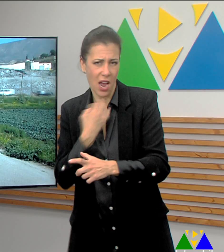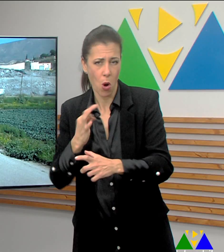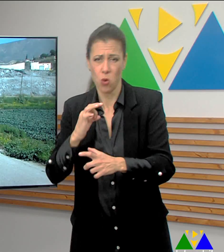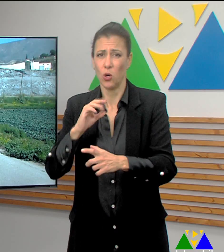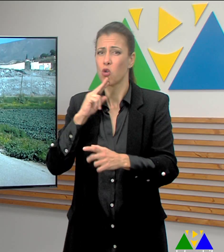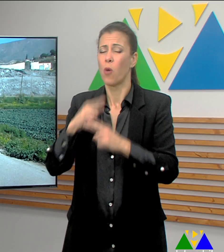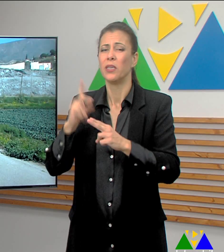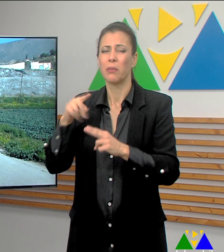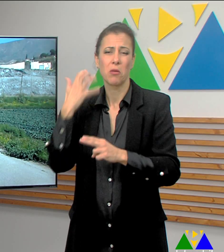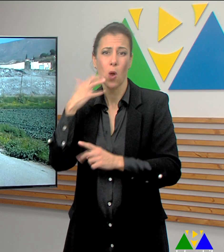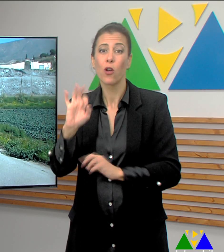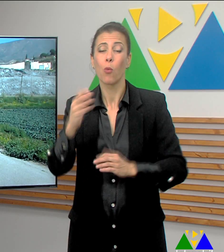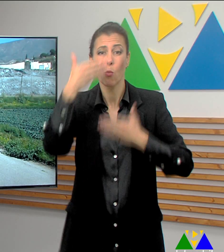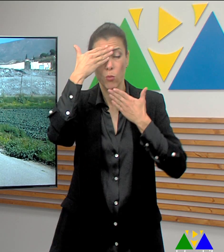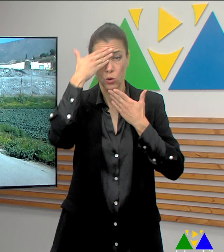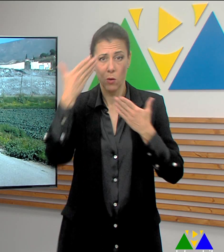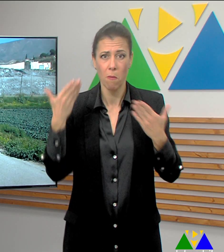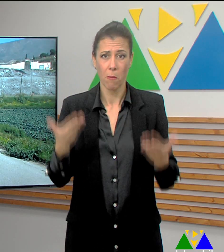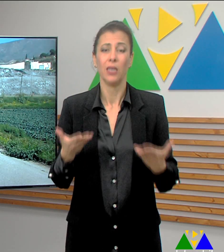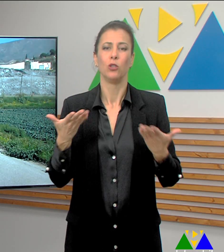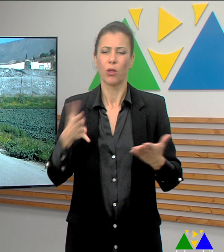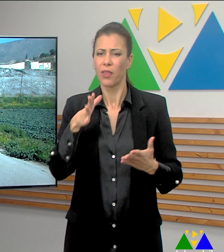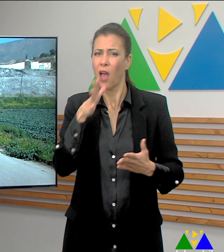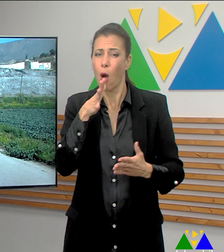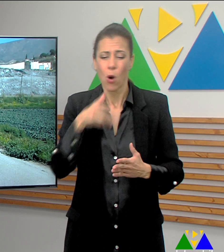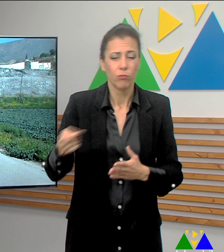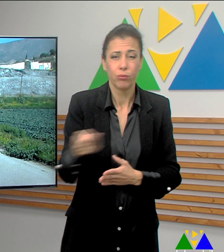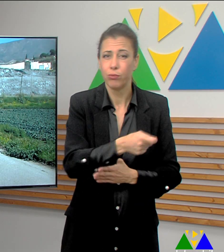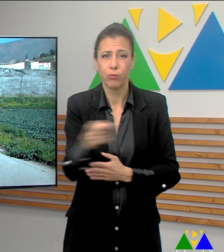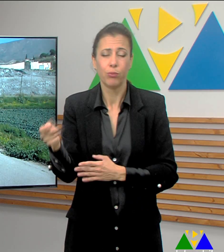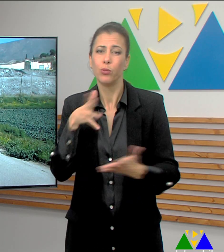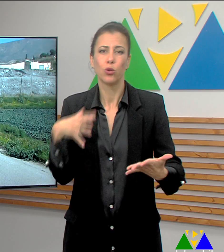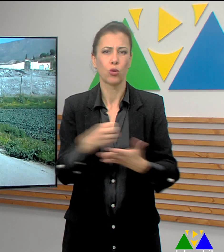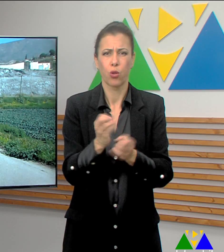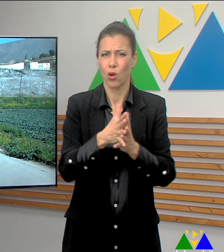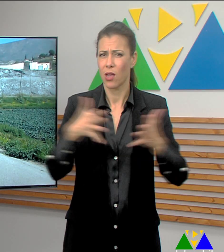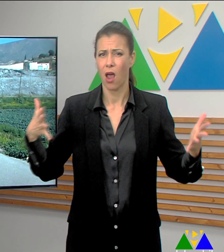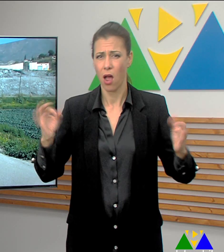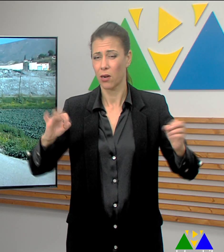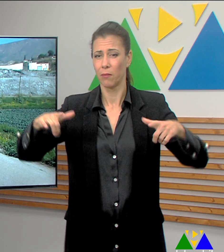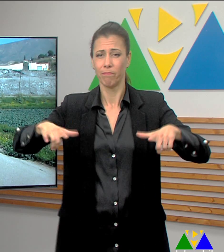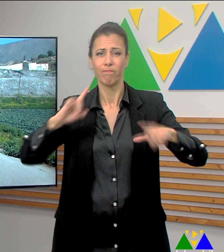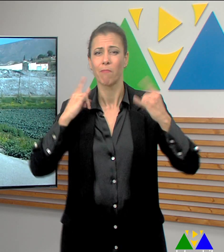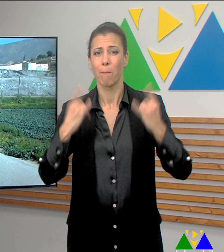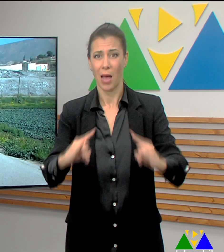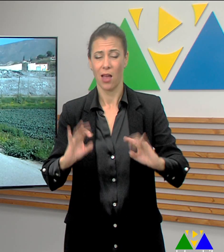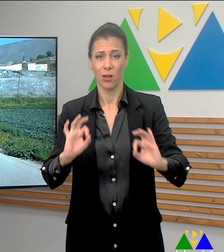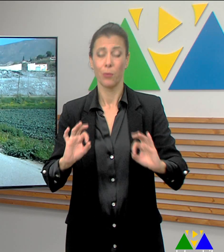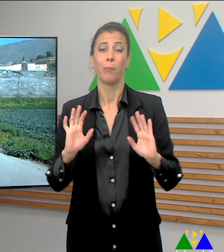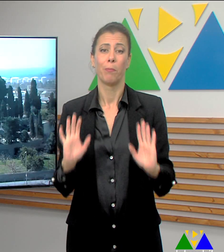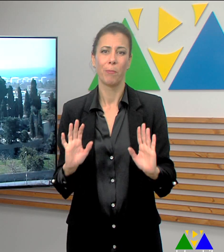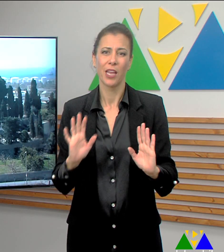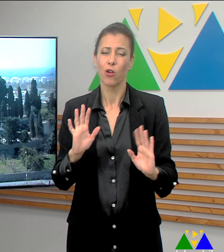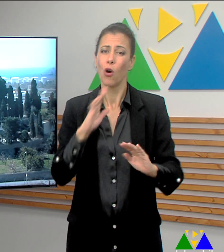musulmán, y que seguramente regaba todo este gran pago de la Vega, aunque